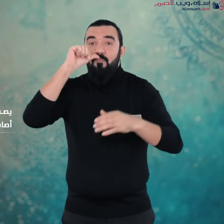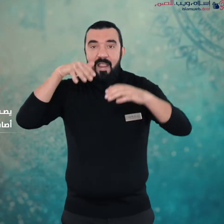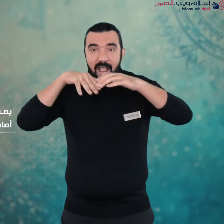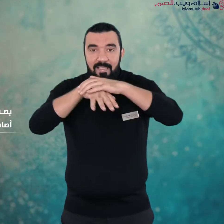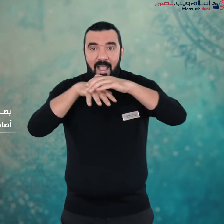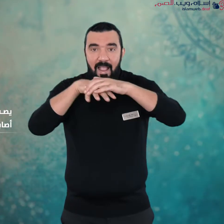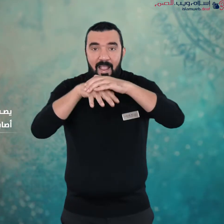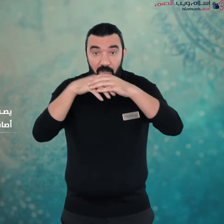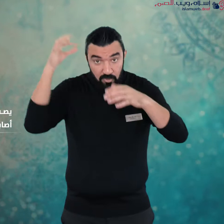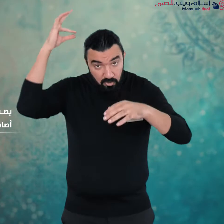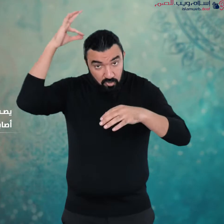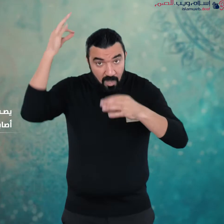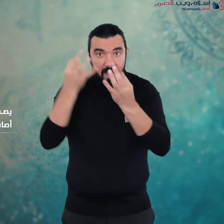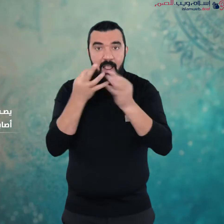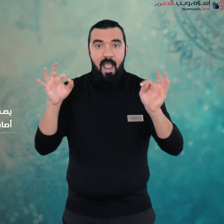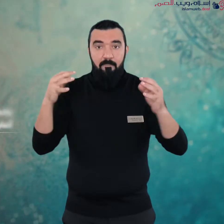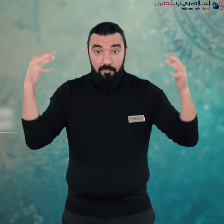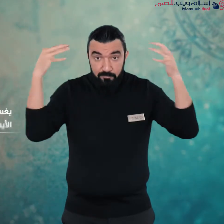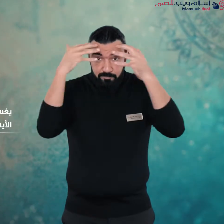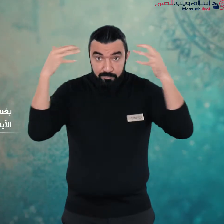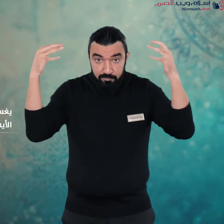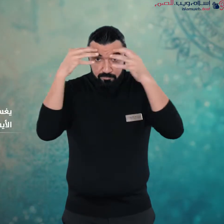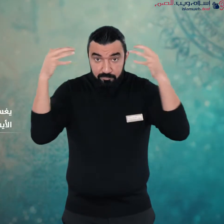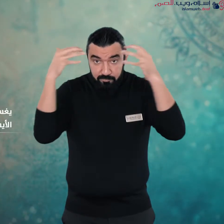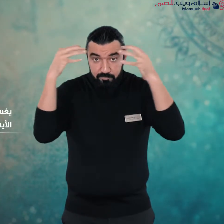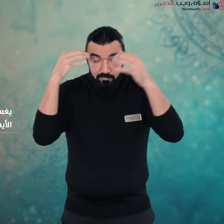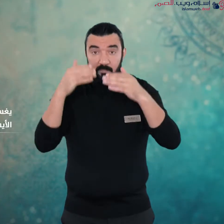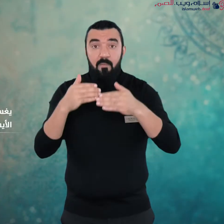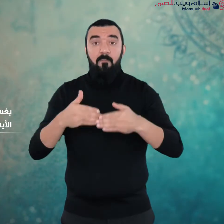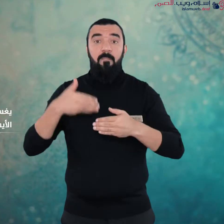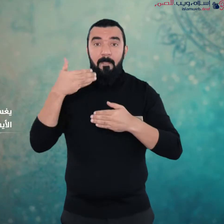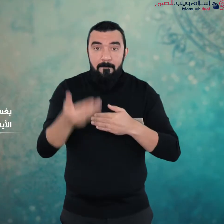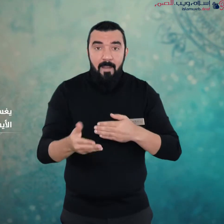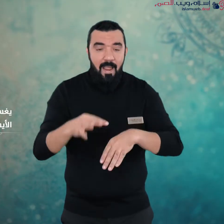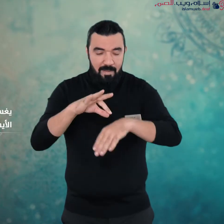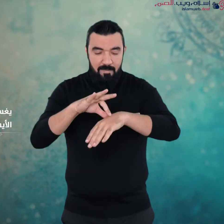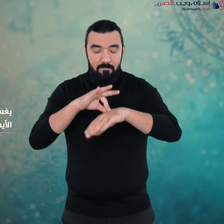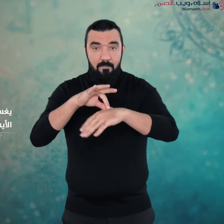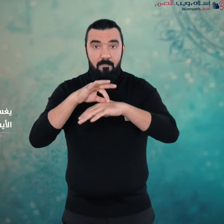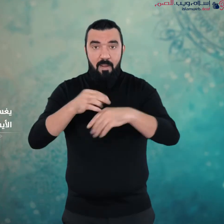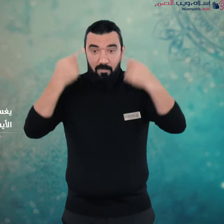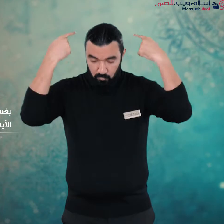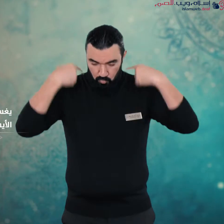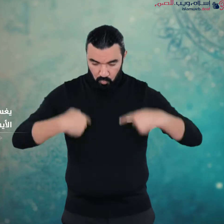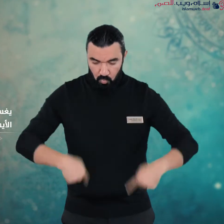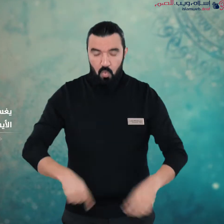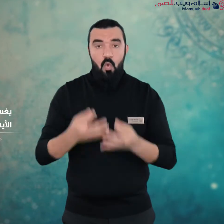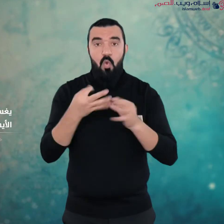كل الرأس يغسل جميع بدنه مبتدئاً بالجانب